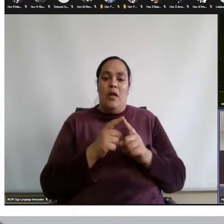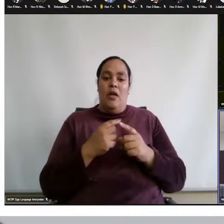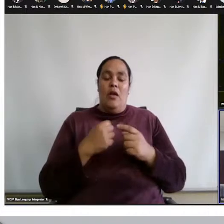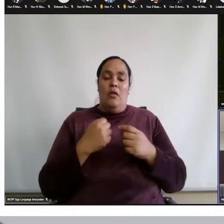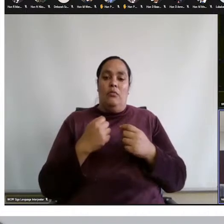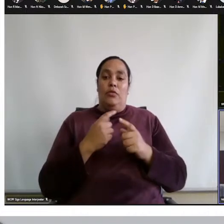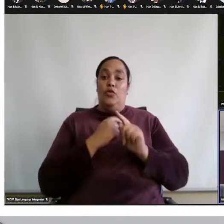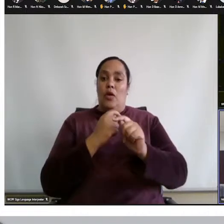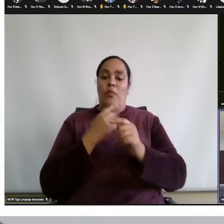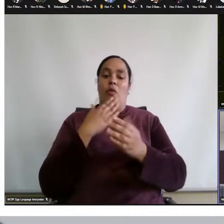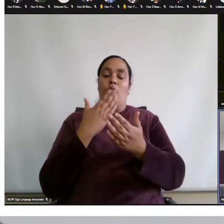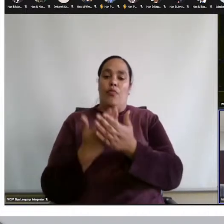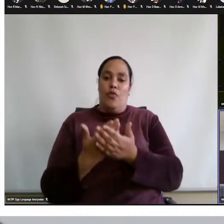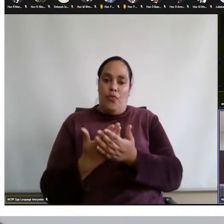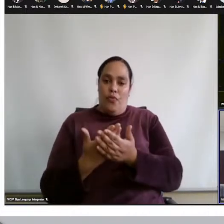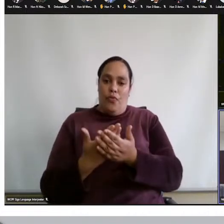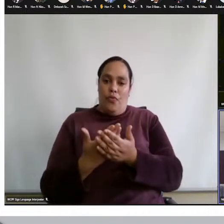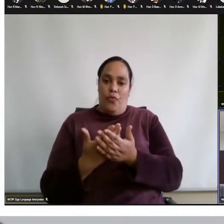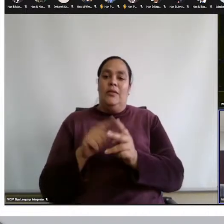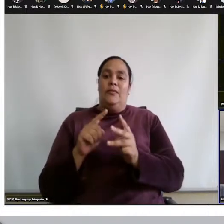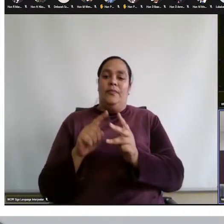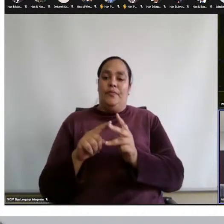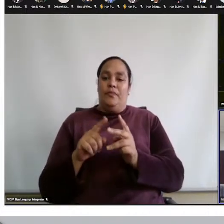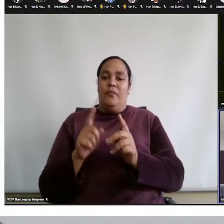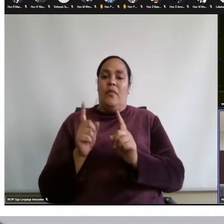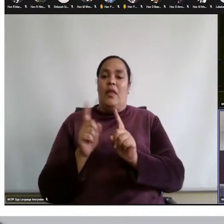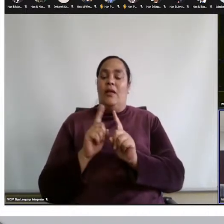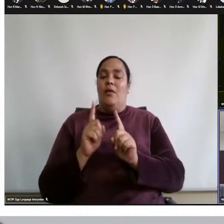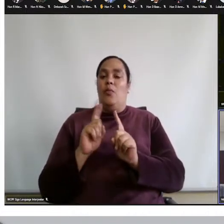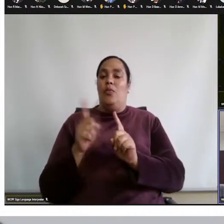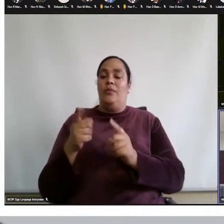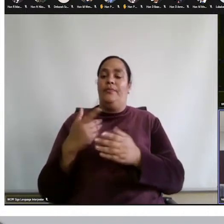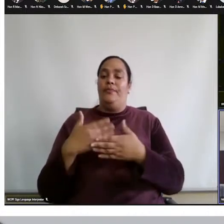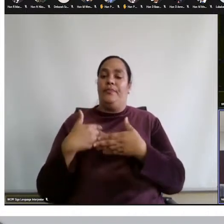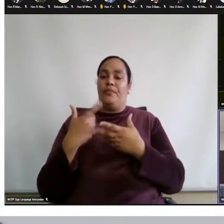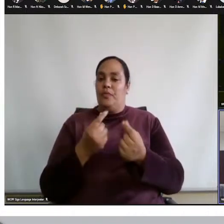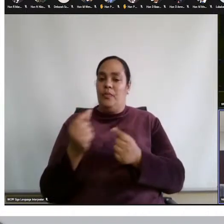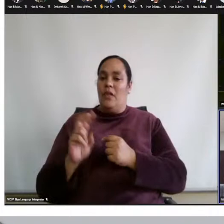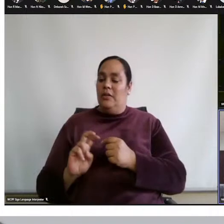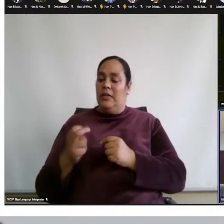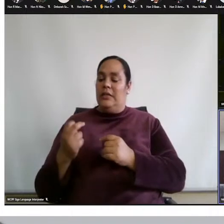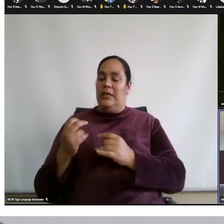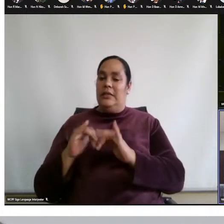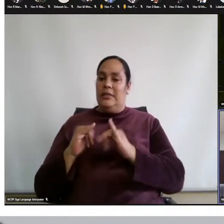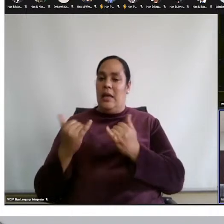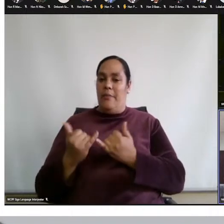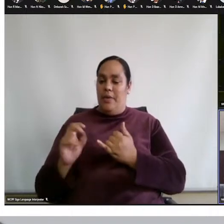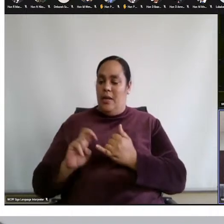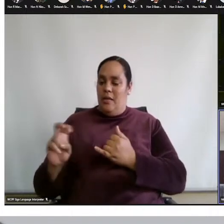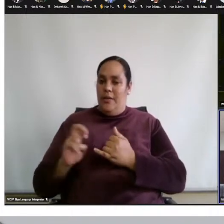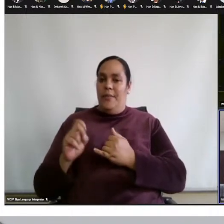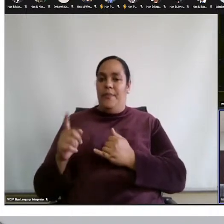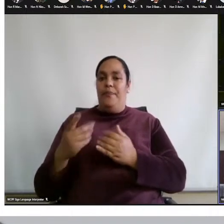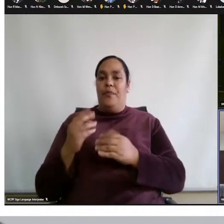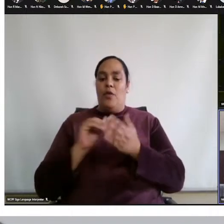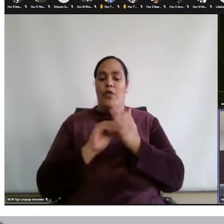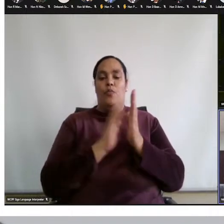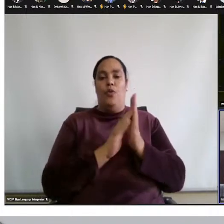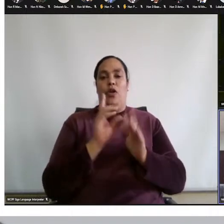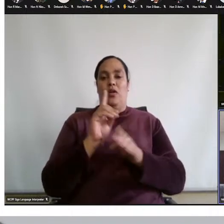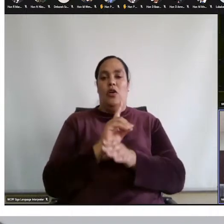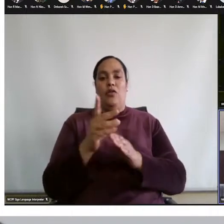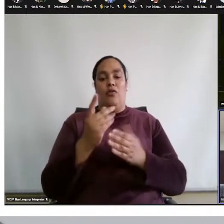voerbewys vir vee wat afgelos kan word by die naaste koöperasie wat dan op die databasis van die